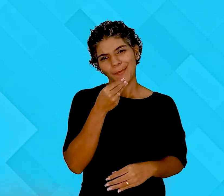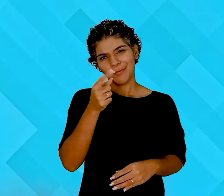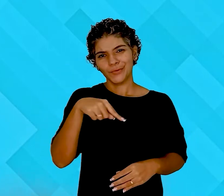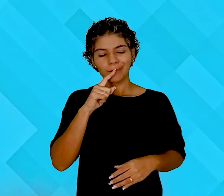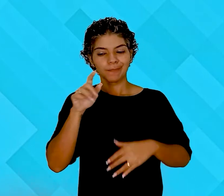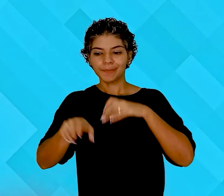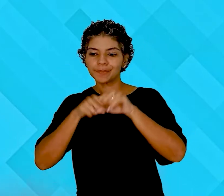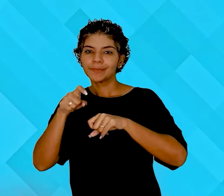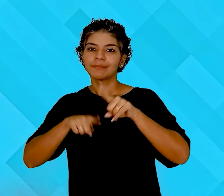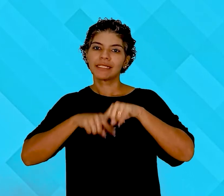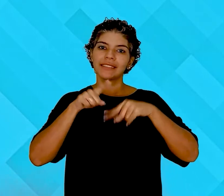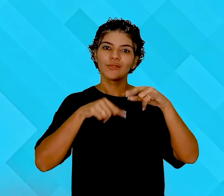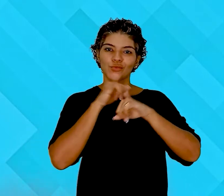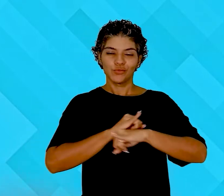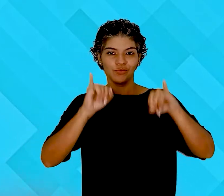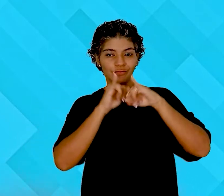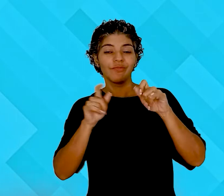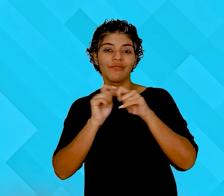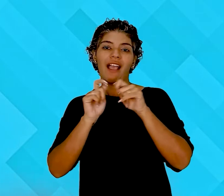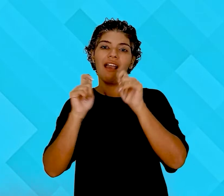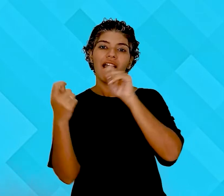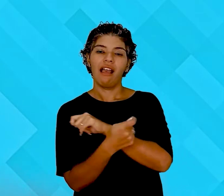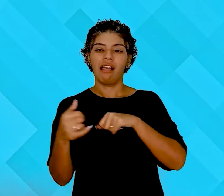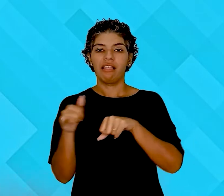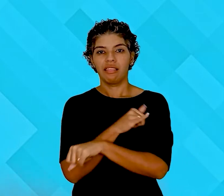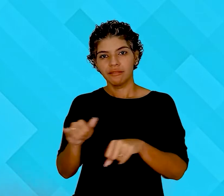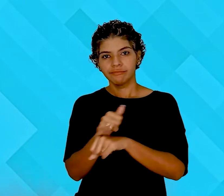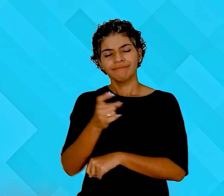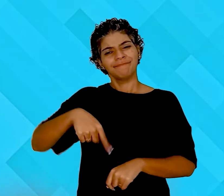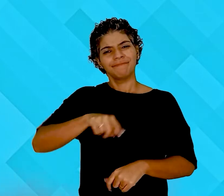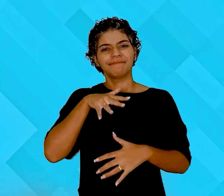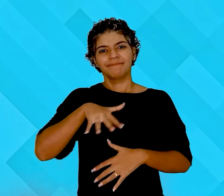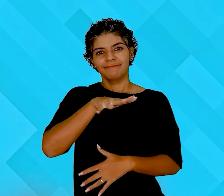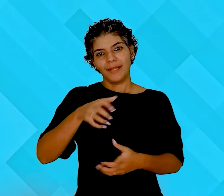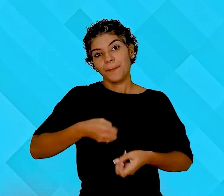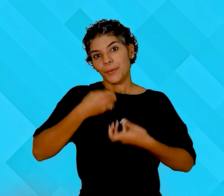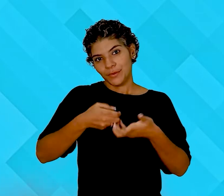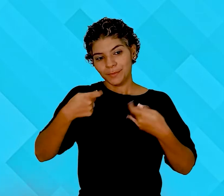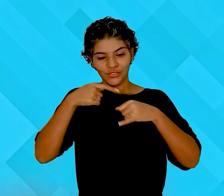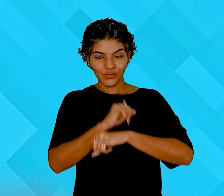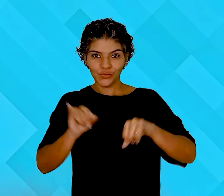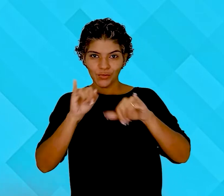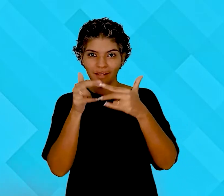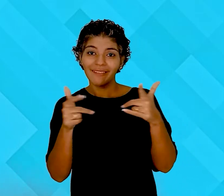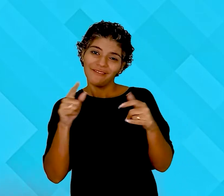Só que a Lady Gaga não permitia, ela só deixava que os materiais de divulgação de qualquer festival, de qualquer coisa que ela fosse